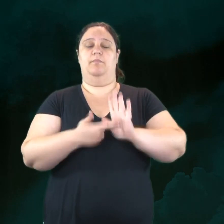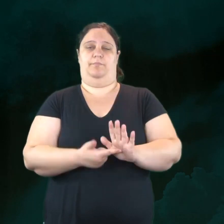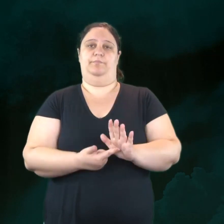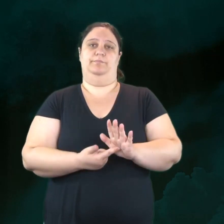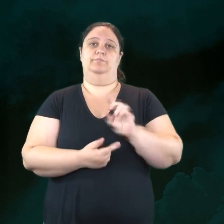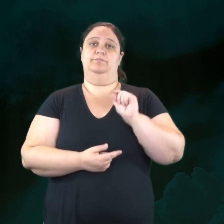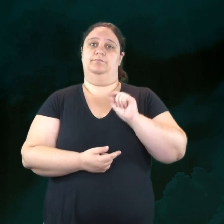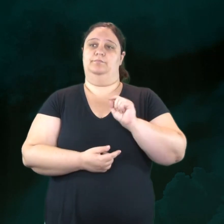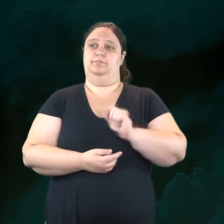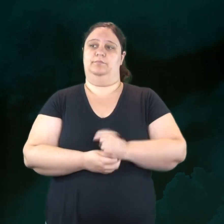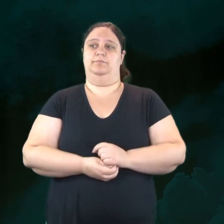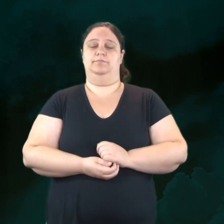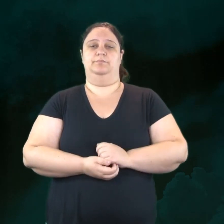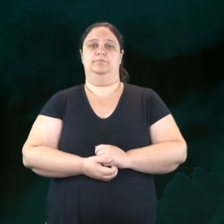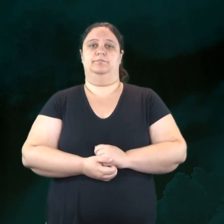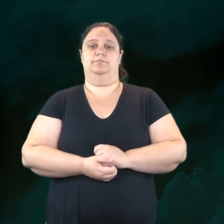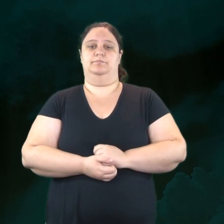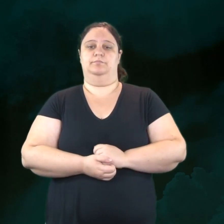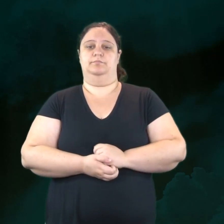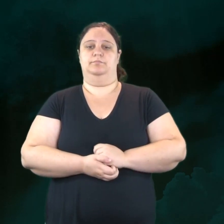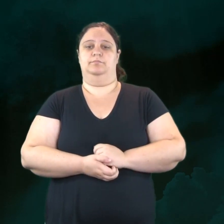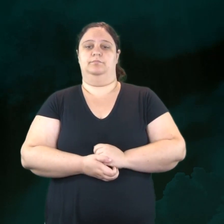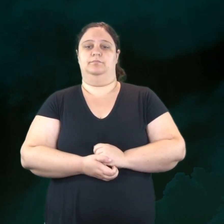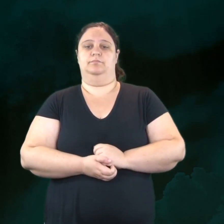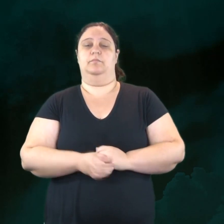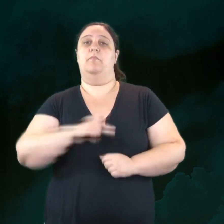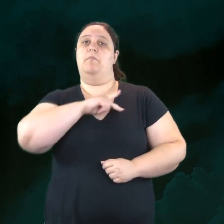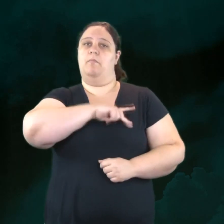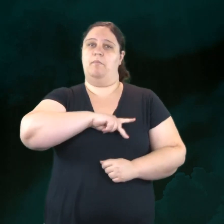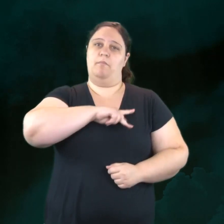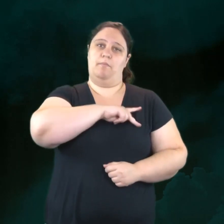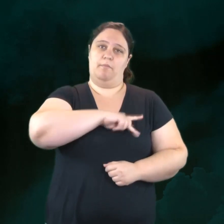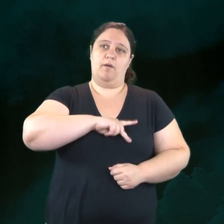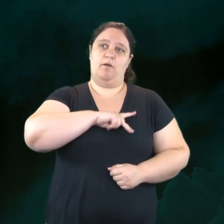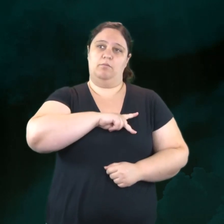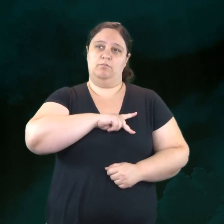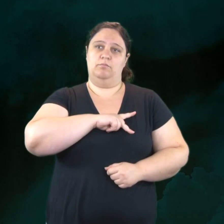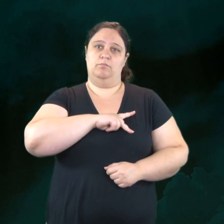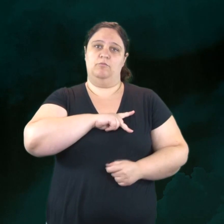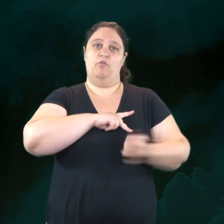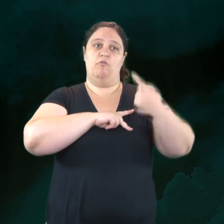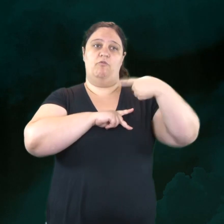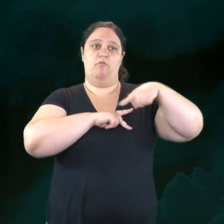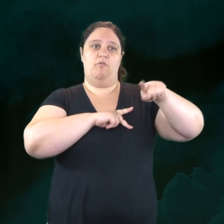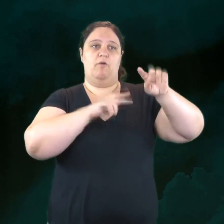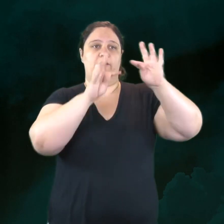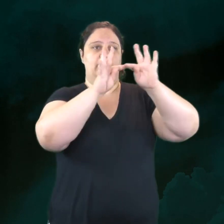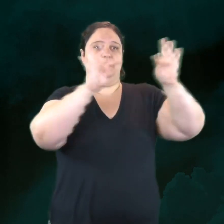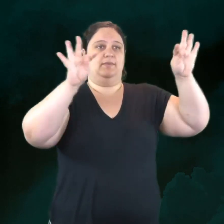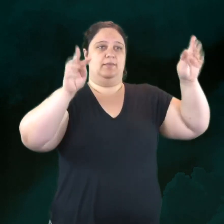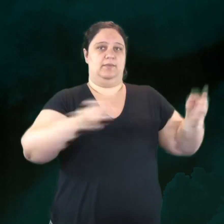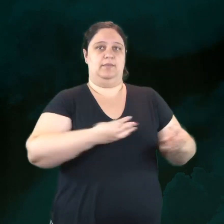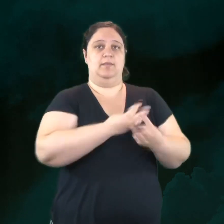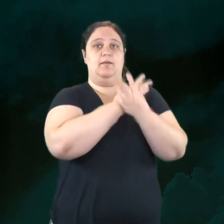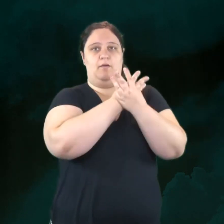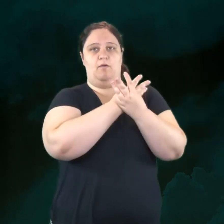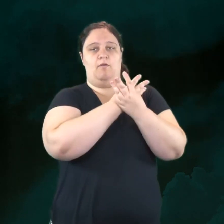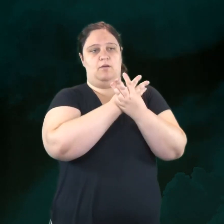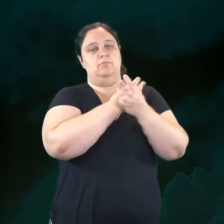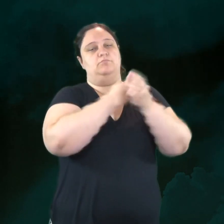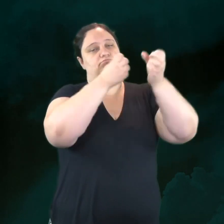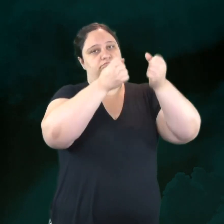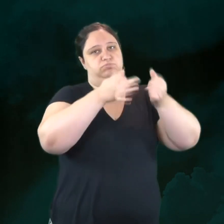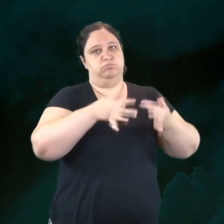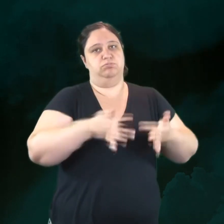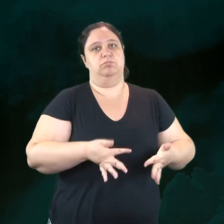de Paulo ter ali arrazoado na sinagoga dos judeus por 3 sábados. O